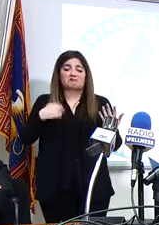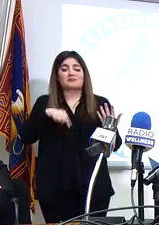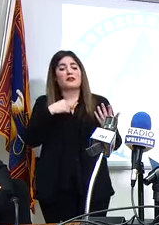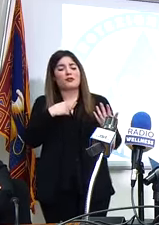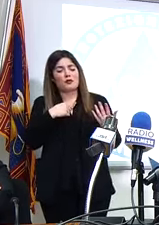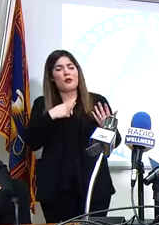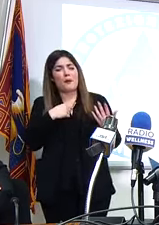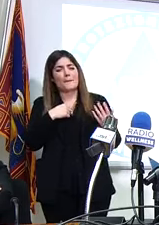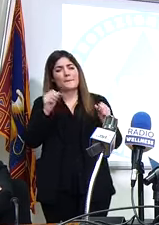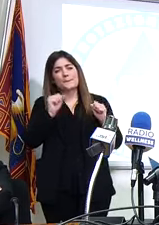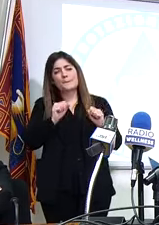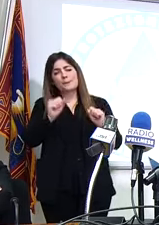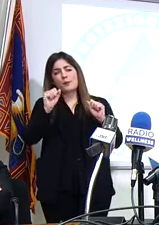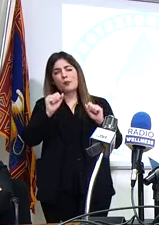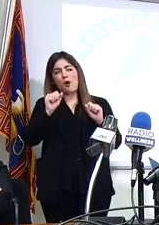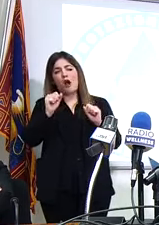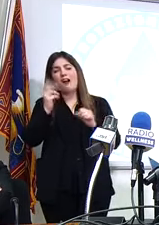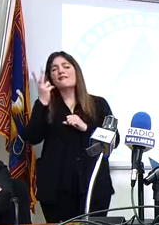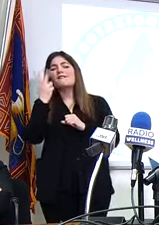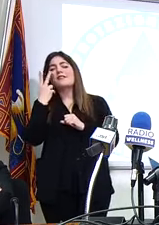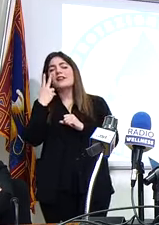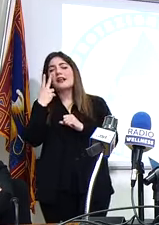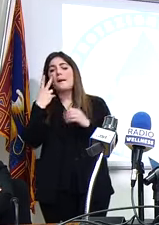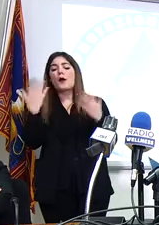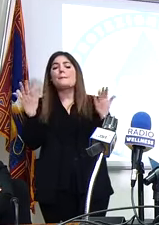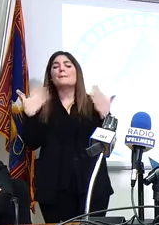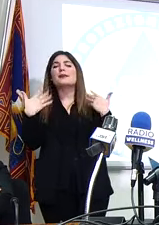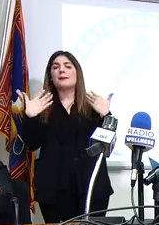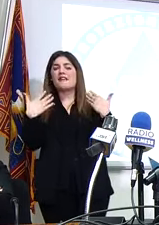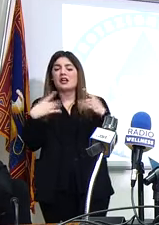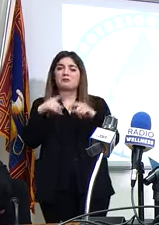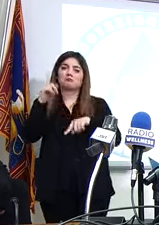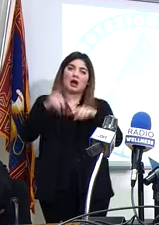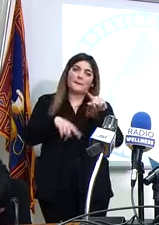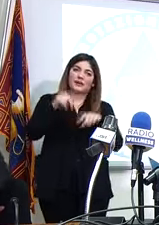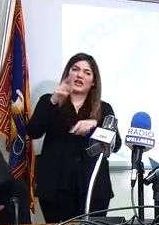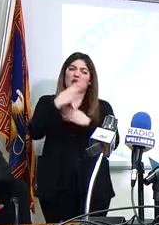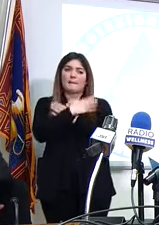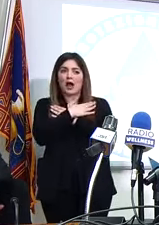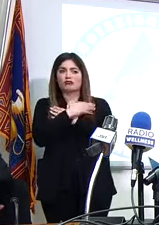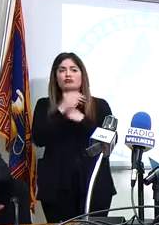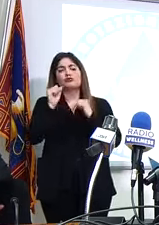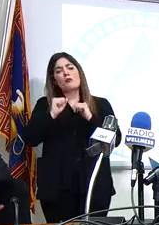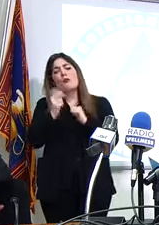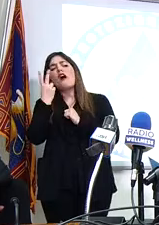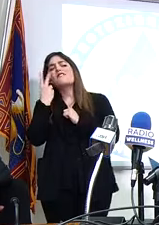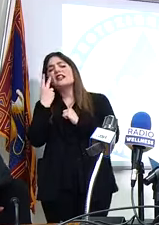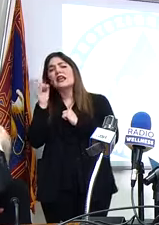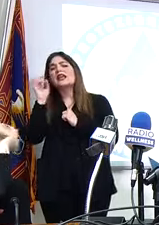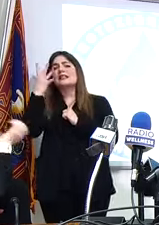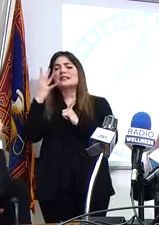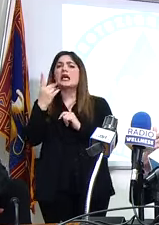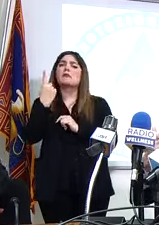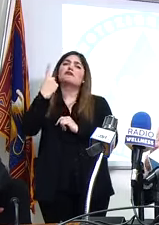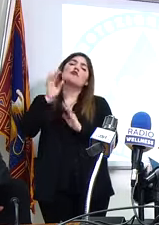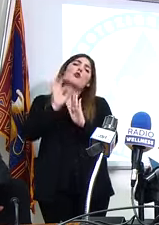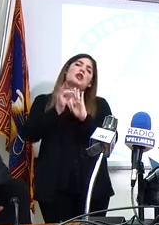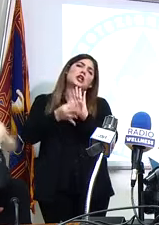il periodo primaverile, aprile-maggio, perché se vi ricordate, anche nella prima